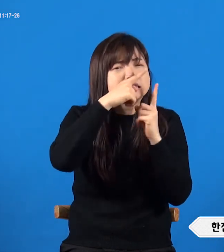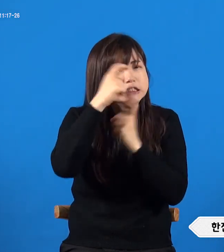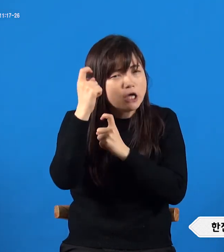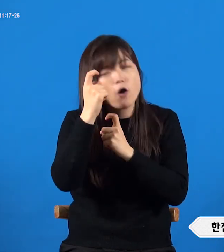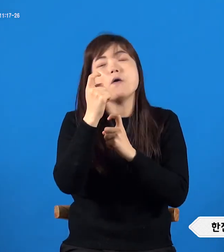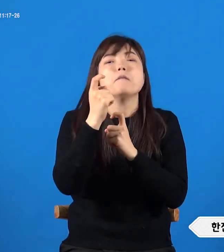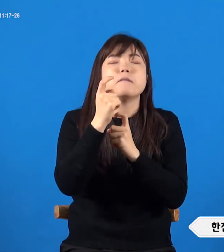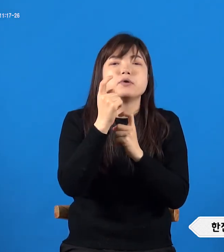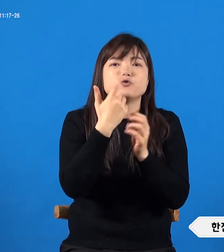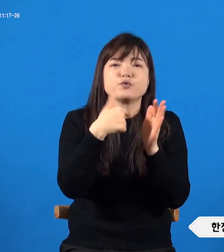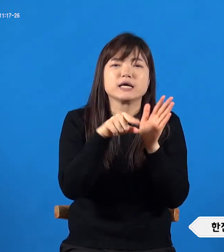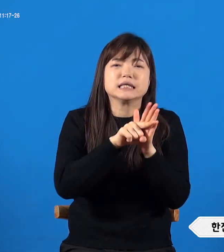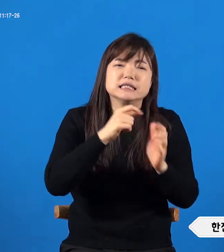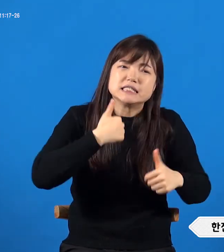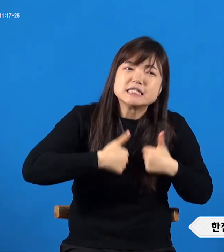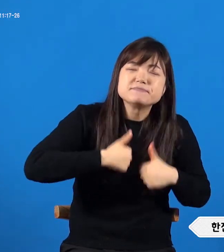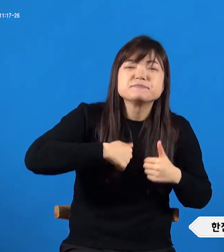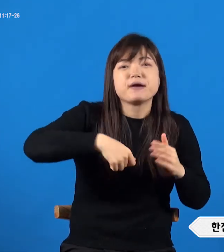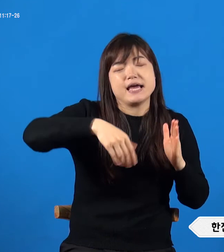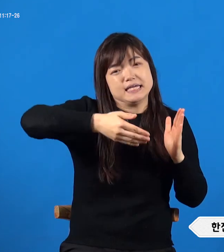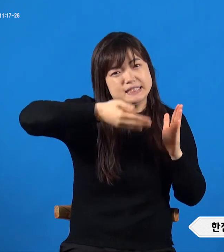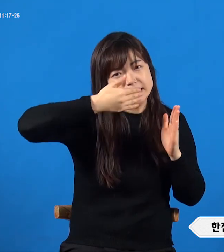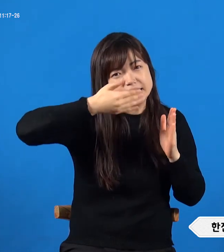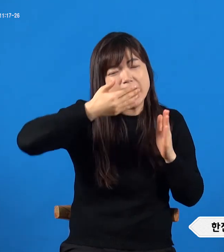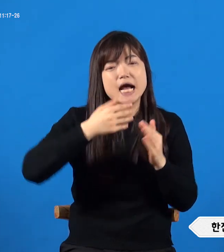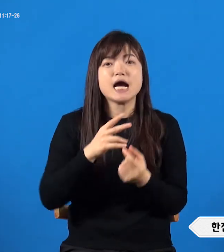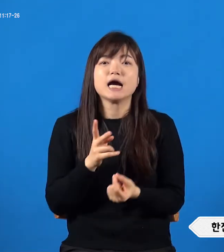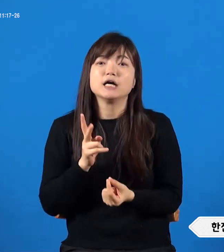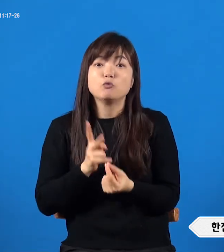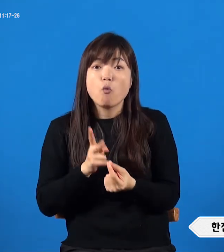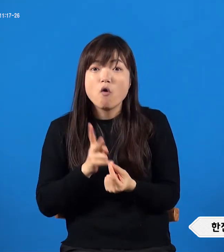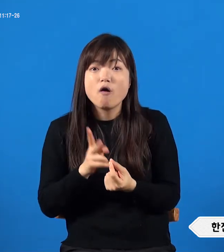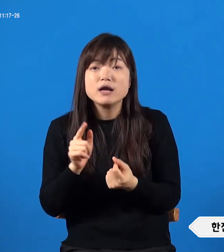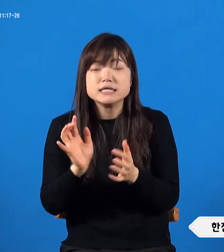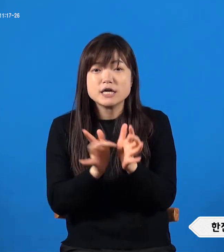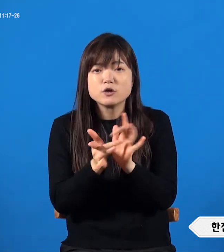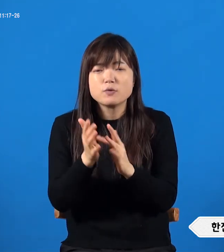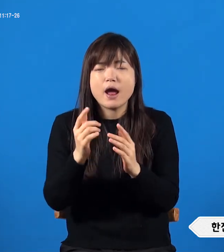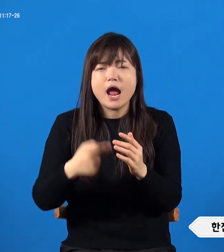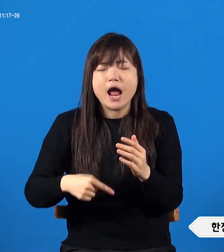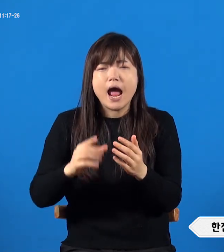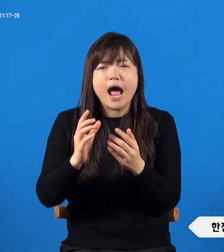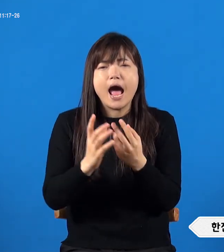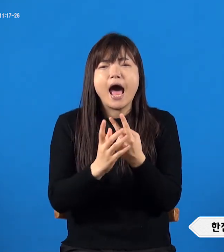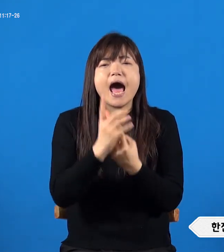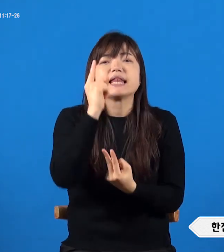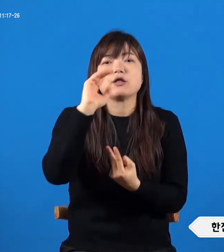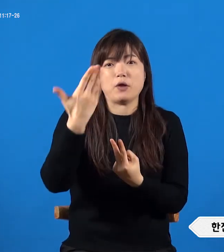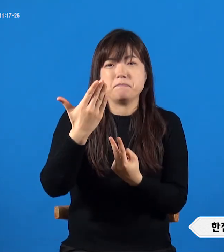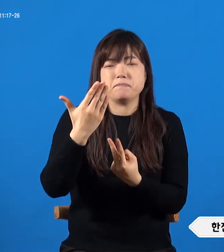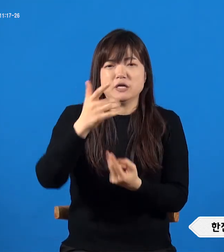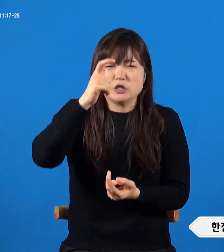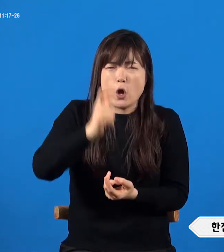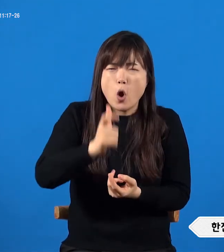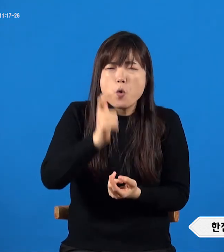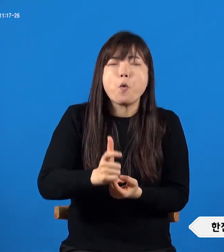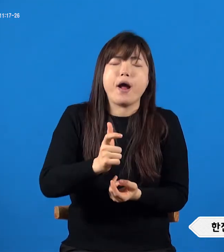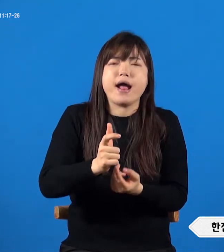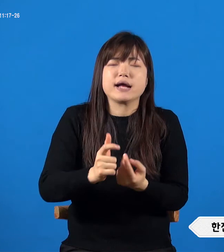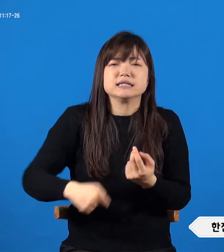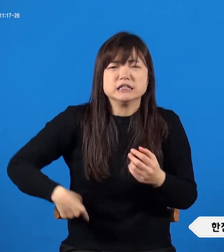그런 언약의 식사, 기쁨의 식사, 그리고 예수님과의 그 하나된 연합을 견고하게 해주는